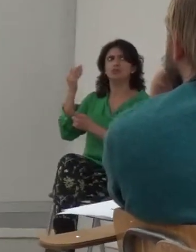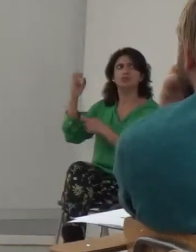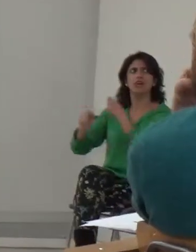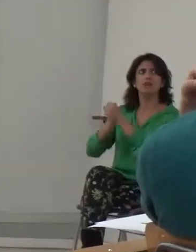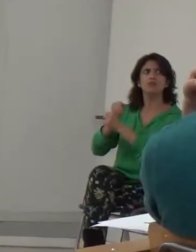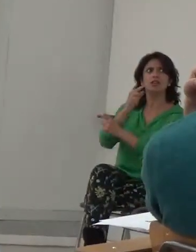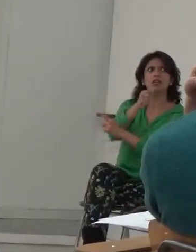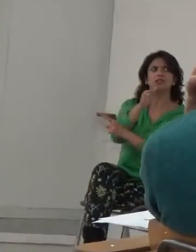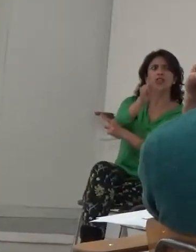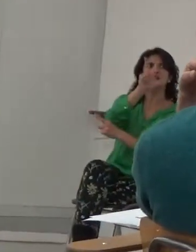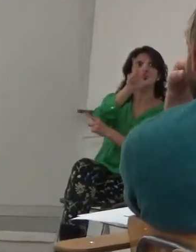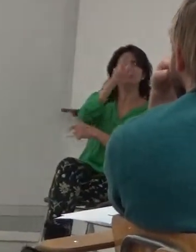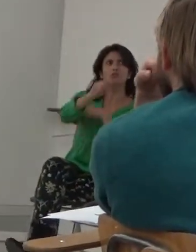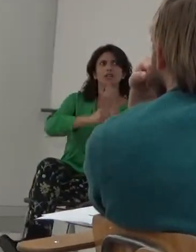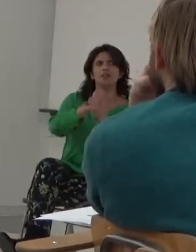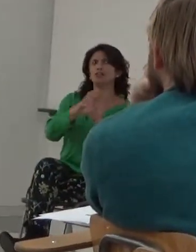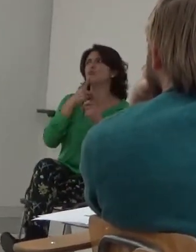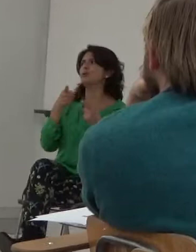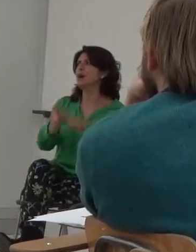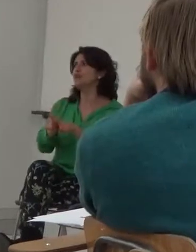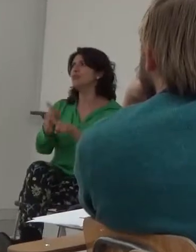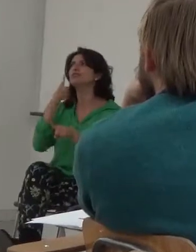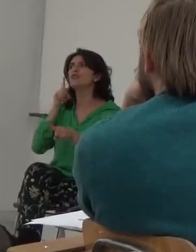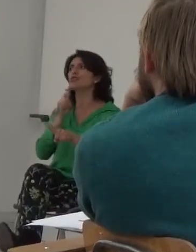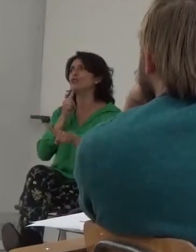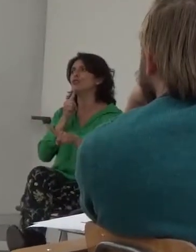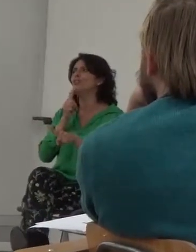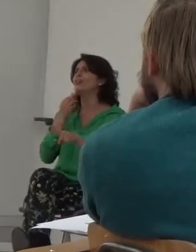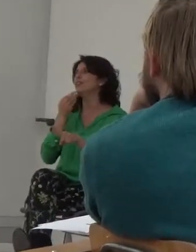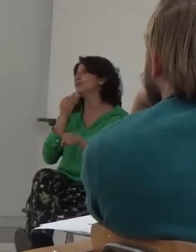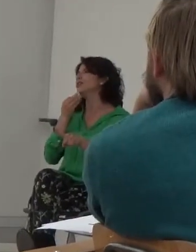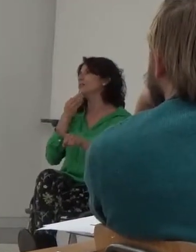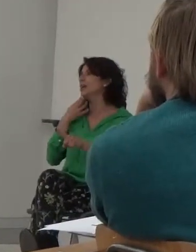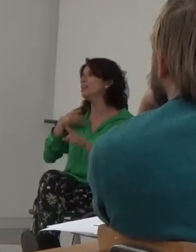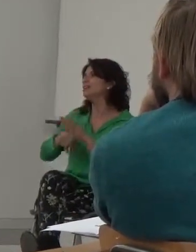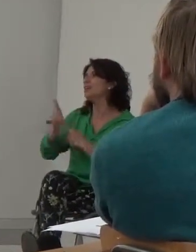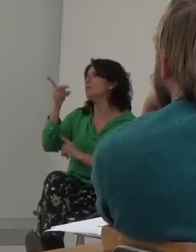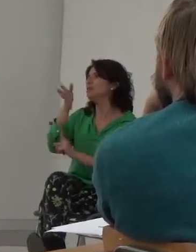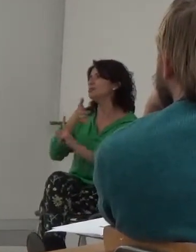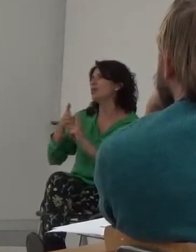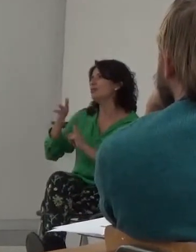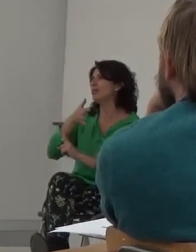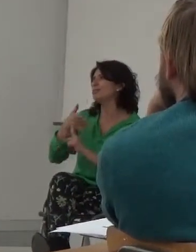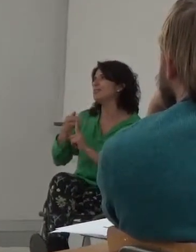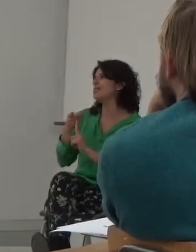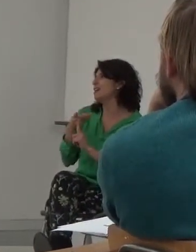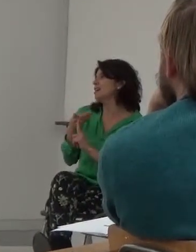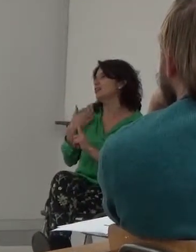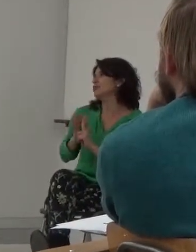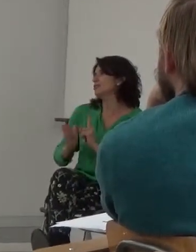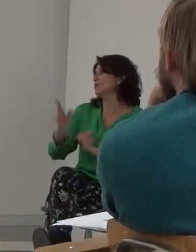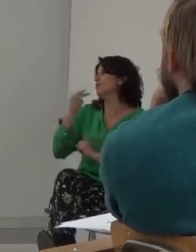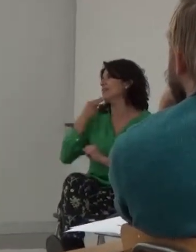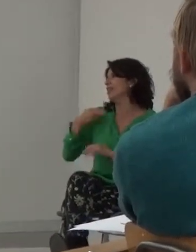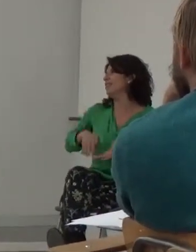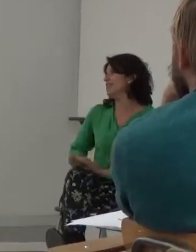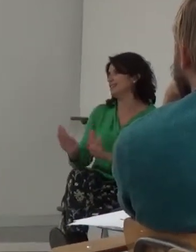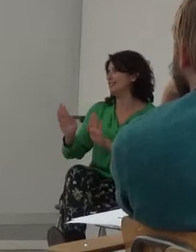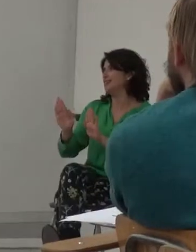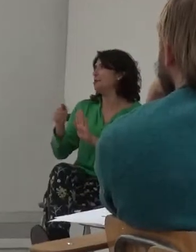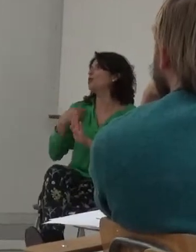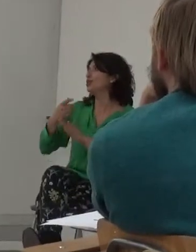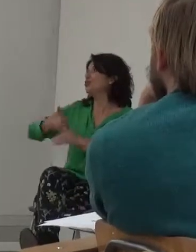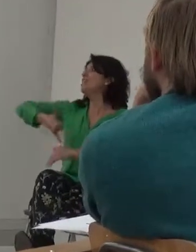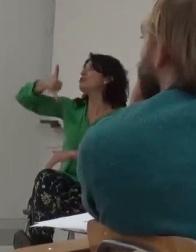tenía 14 años y el otro tiene 8 años, que su hermano es sordo. Entonces también está inmerso en lengua de señas constantemente desde que